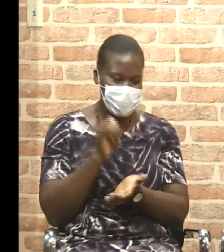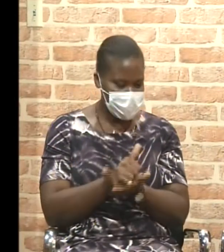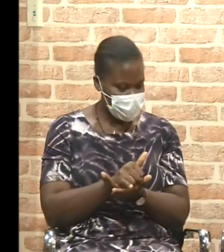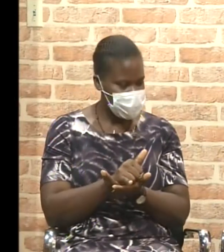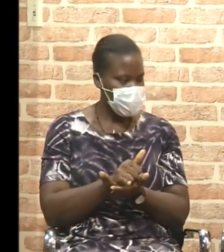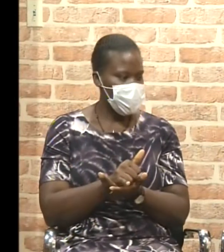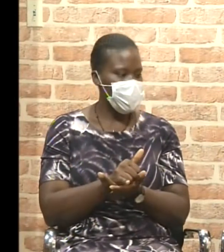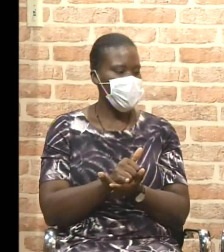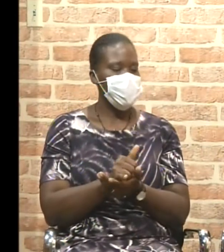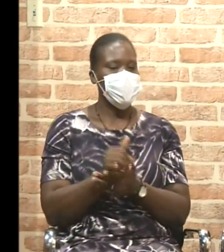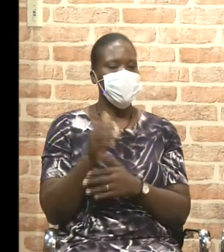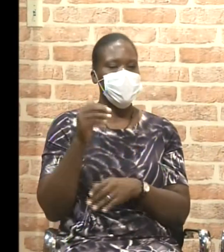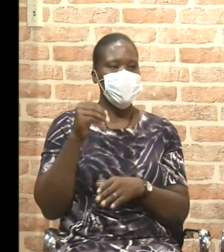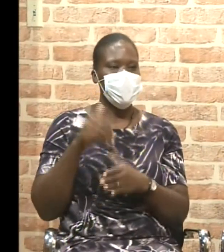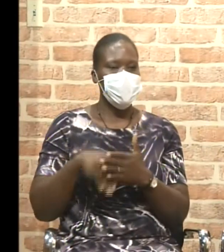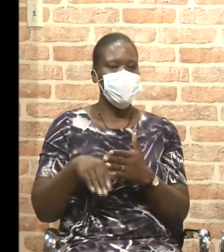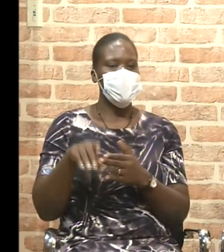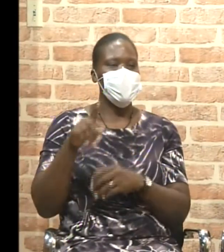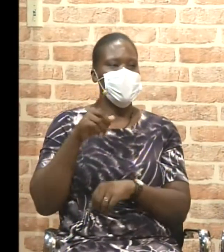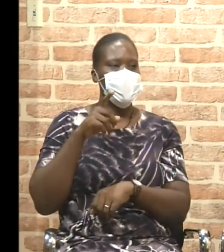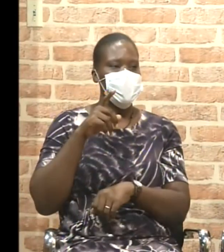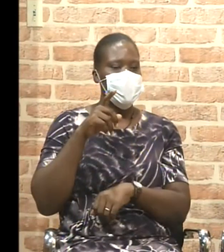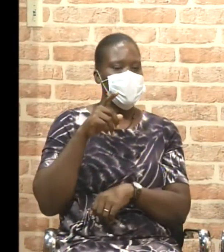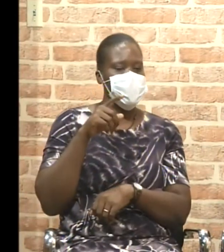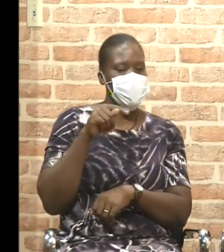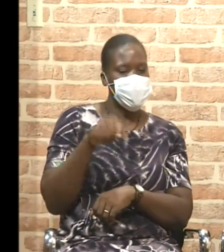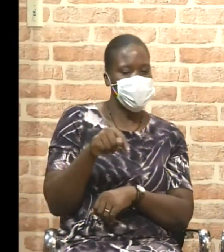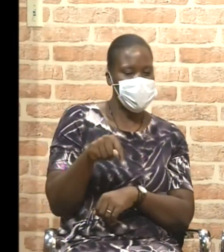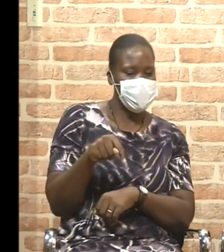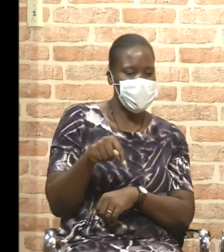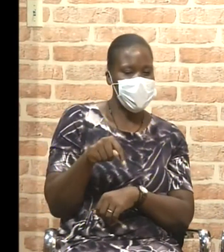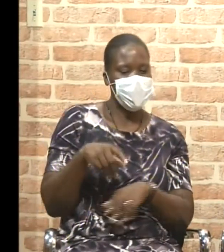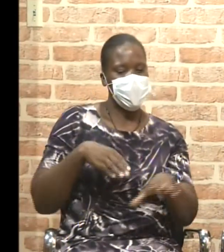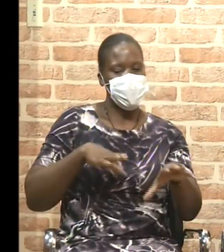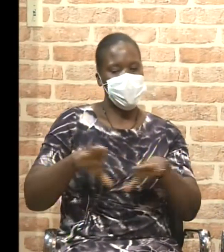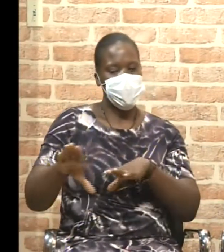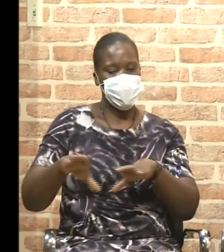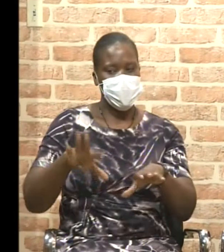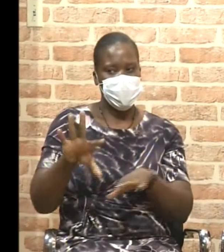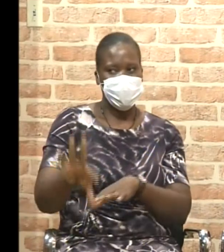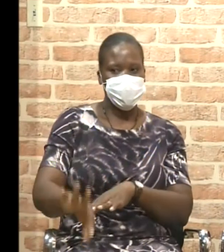nous-mêmes, dans la position par nous, nous faisons en sorte que nous jouions